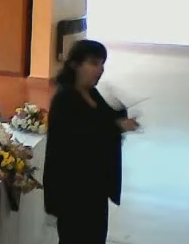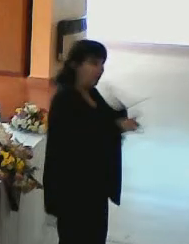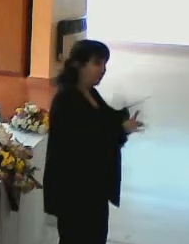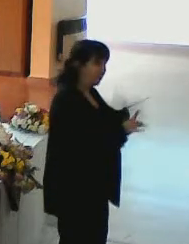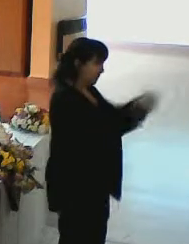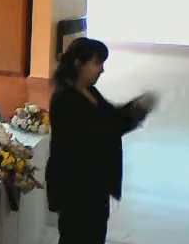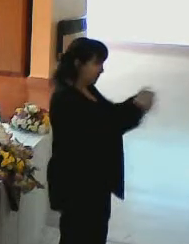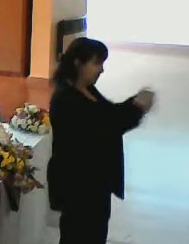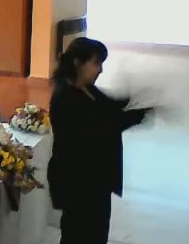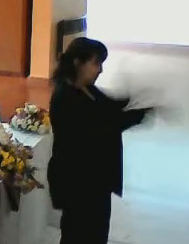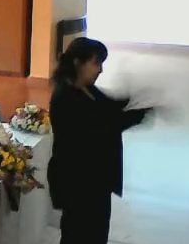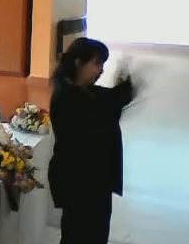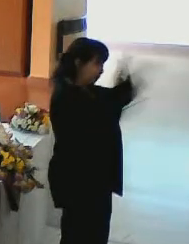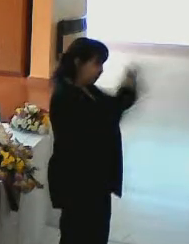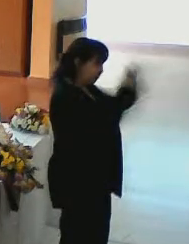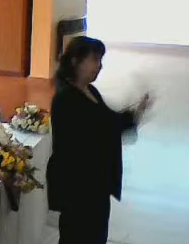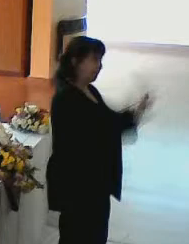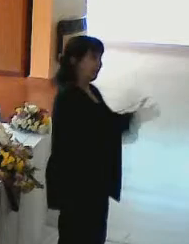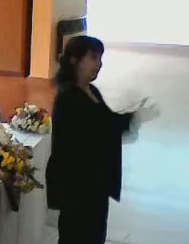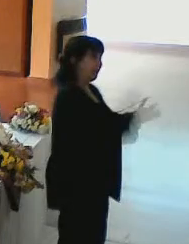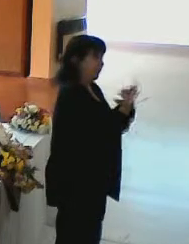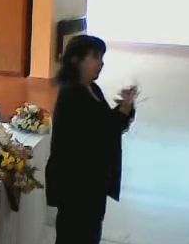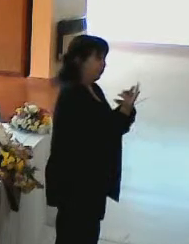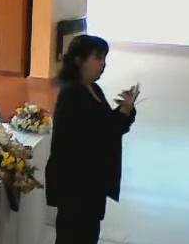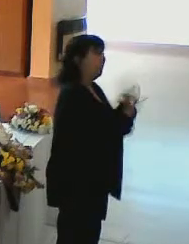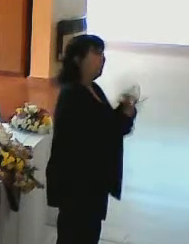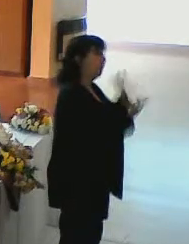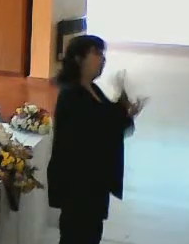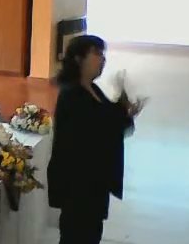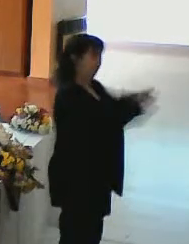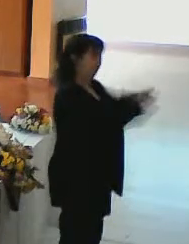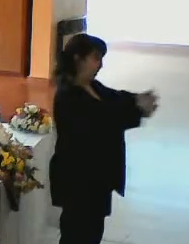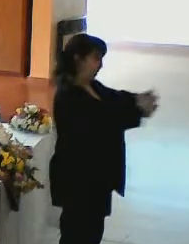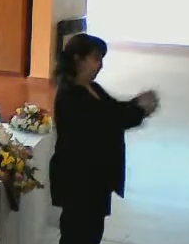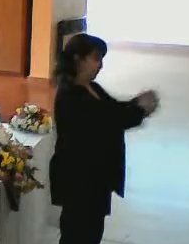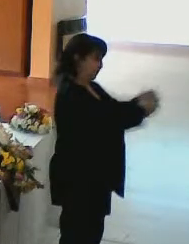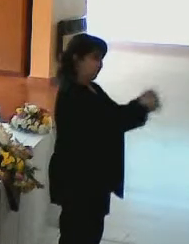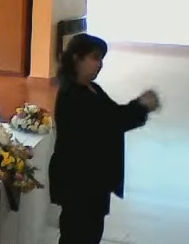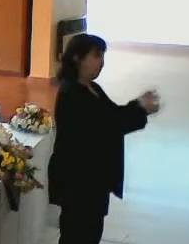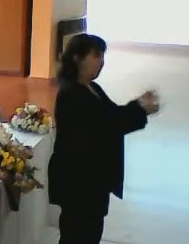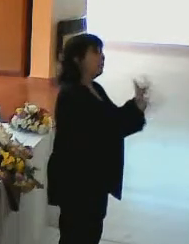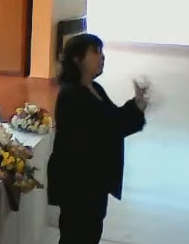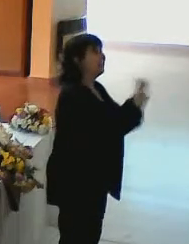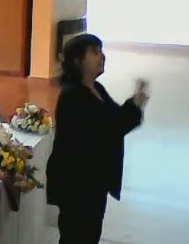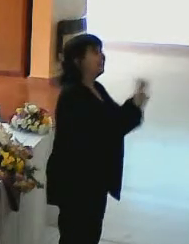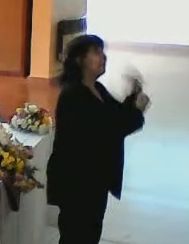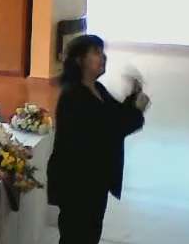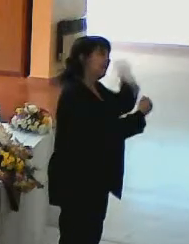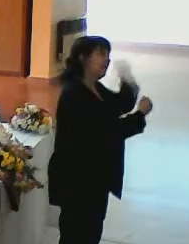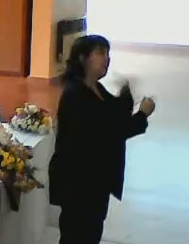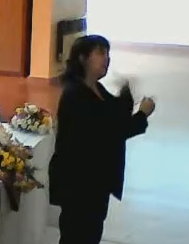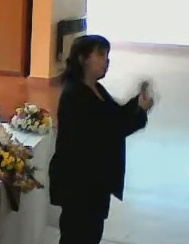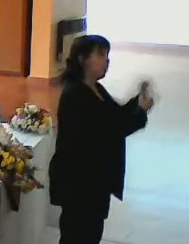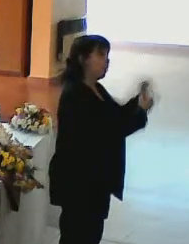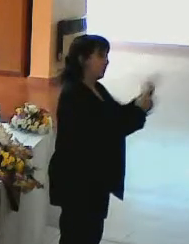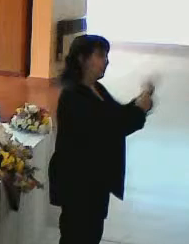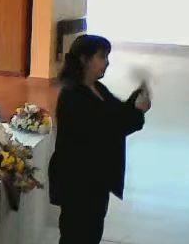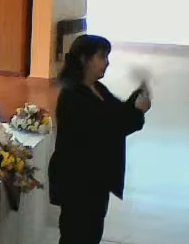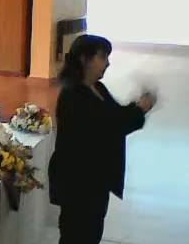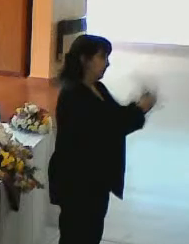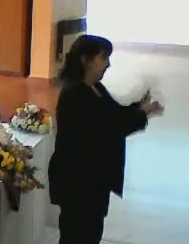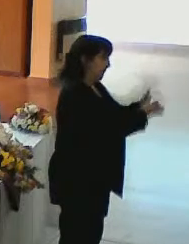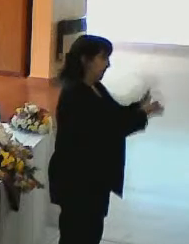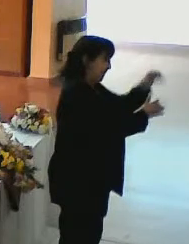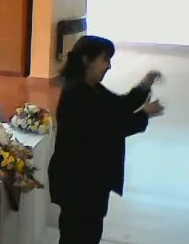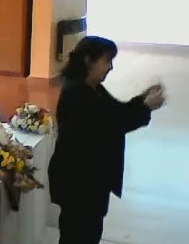la retribución sea inmediata. ¿Sí? Entonces, en el jueguito de video el estímulo es muy intenso. Y mientras van jugando, van